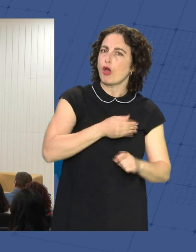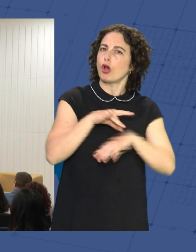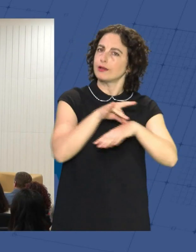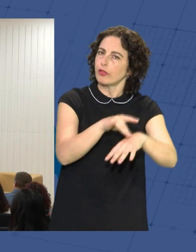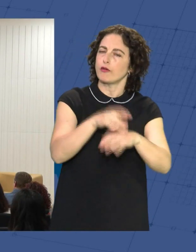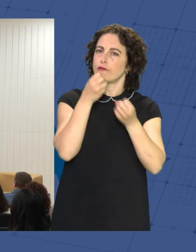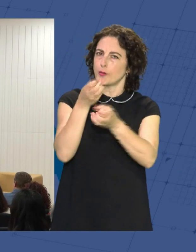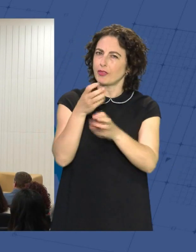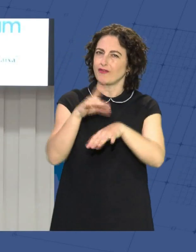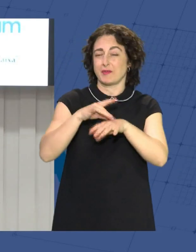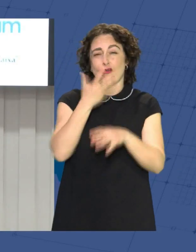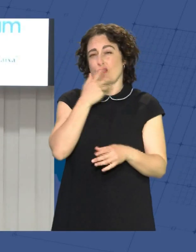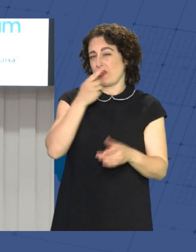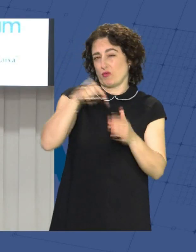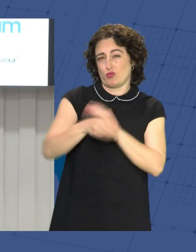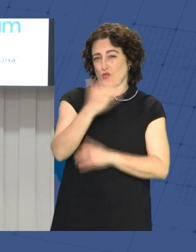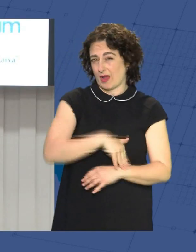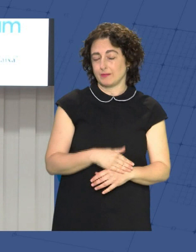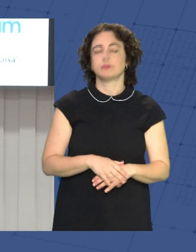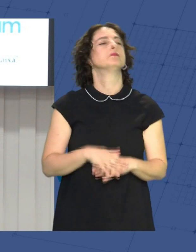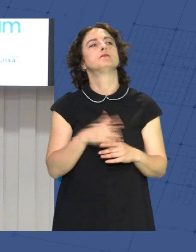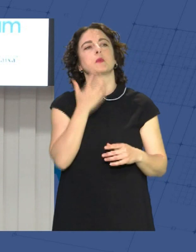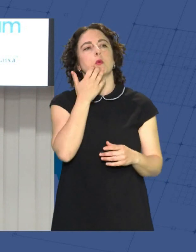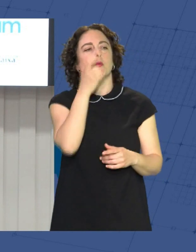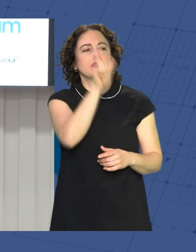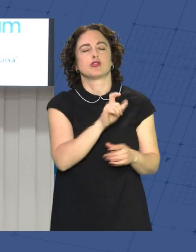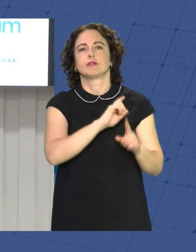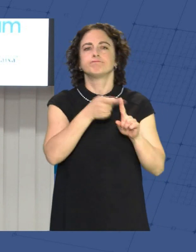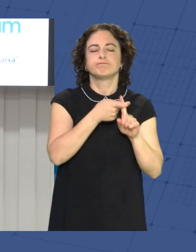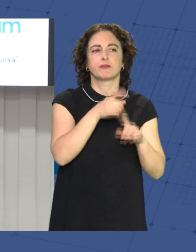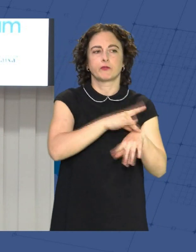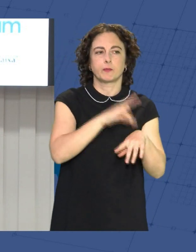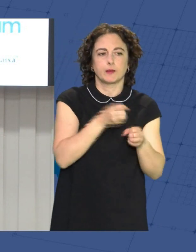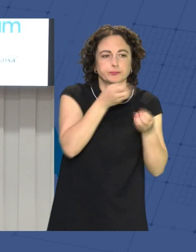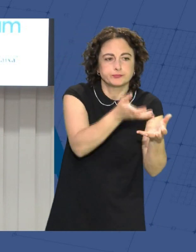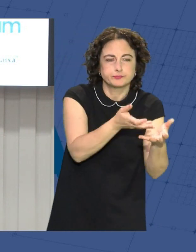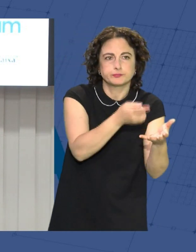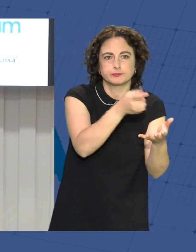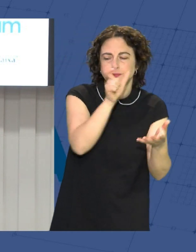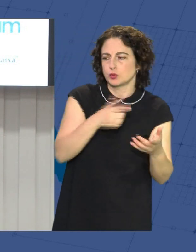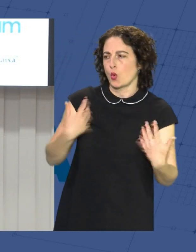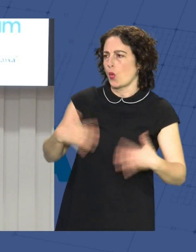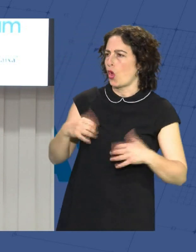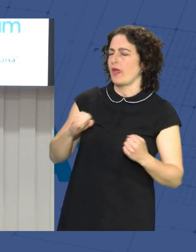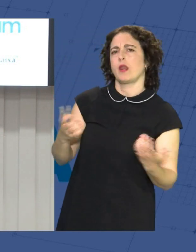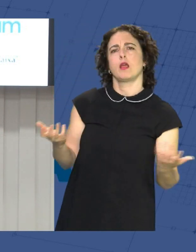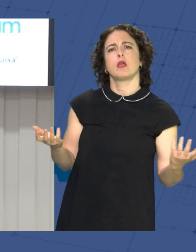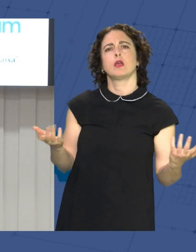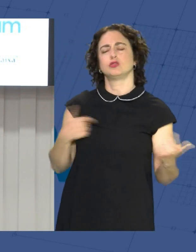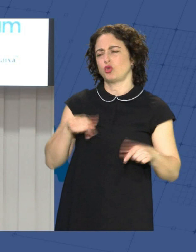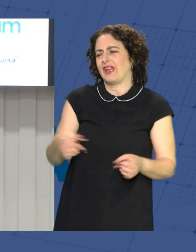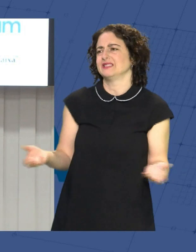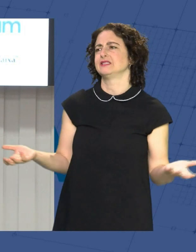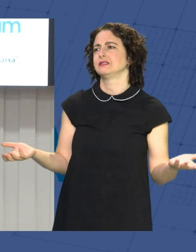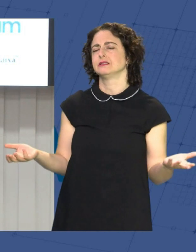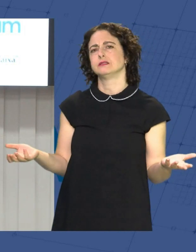una enfermedad poco conocida. Se lo diagnostiquen, pues en ese momento dirás, joder, ¿y esto qué es? Esto